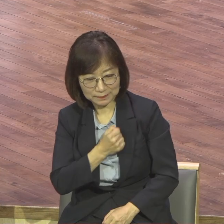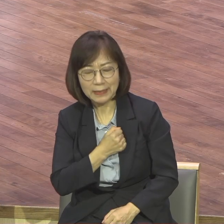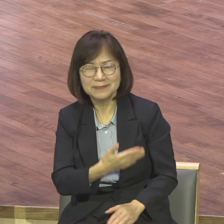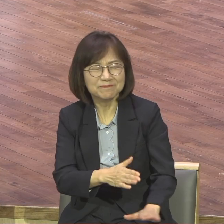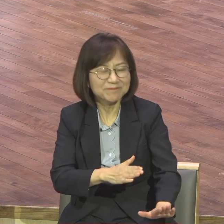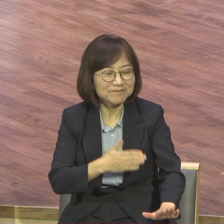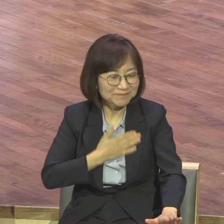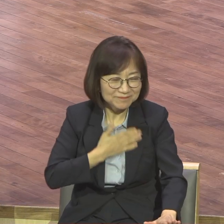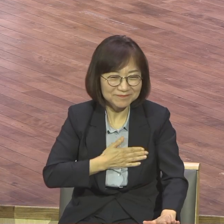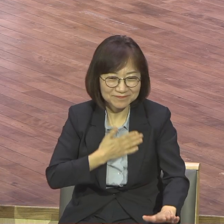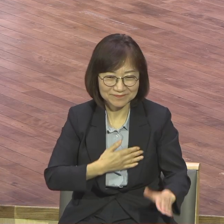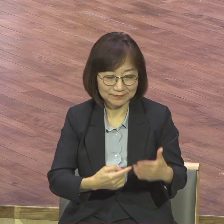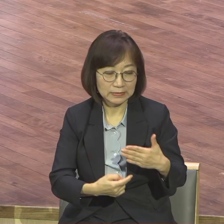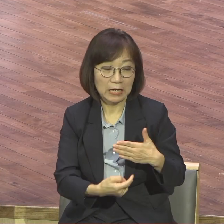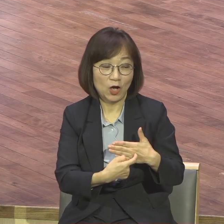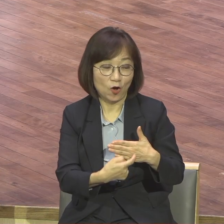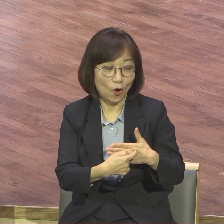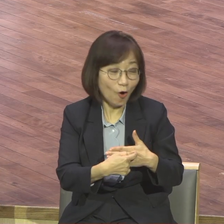문이 닫혀버려요.